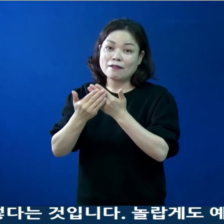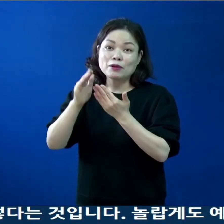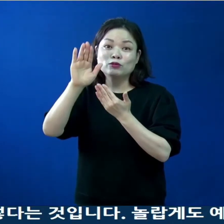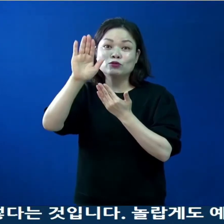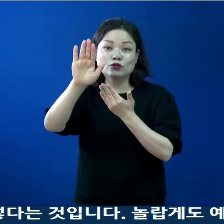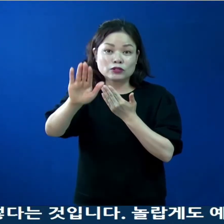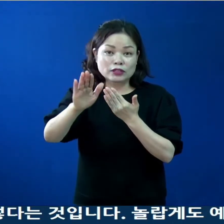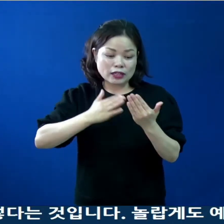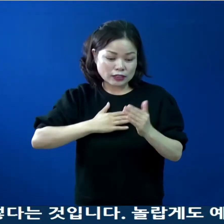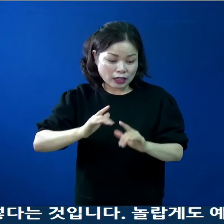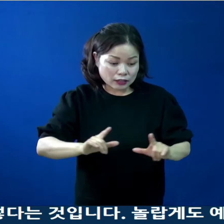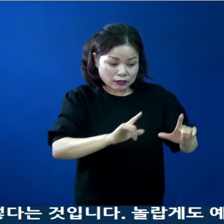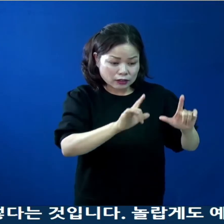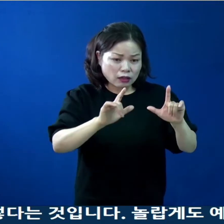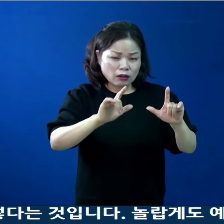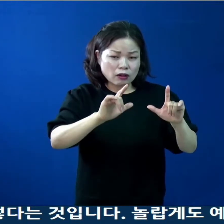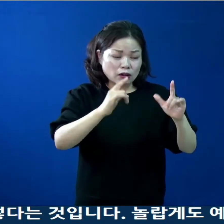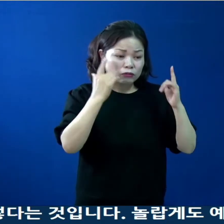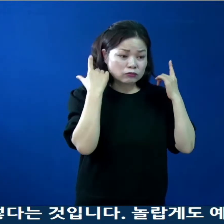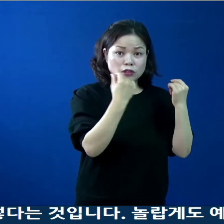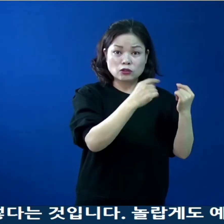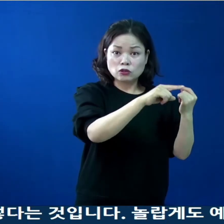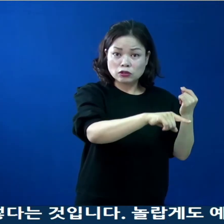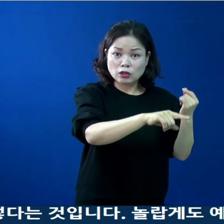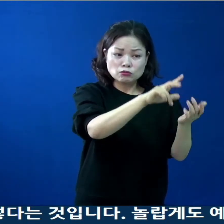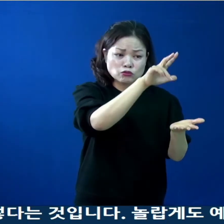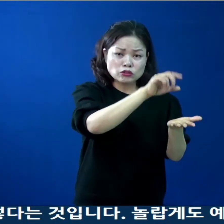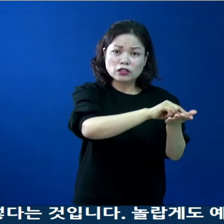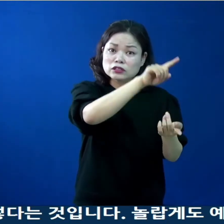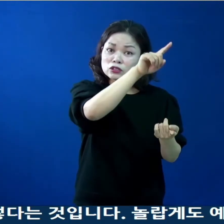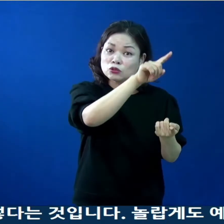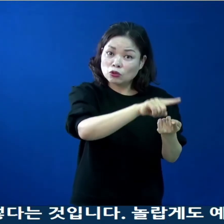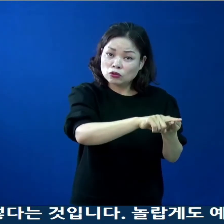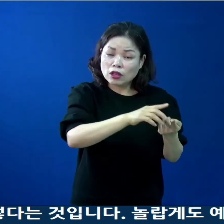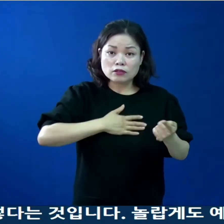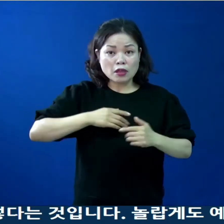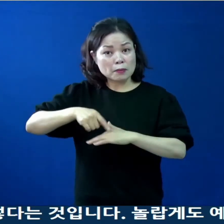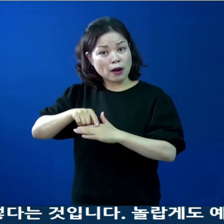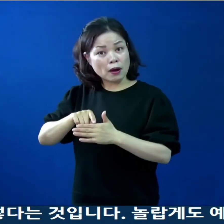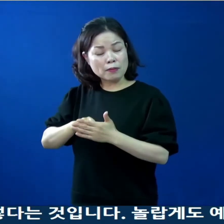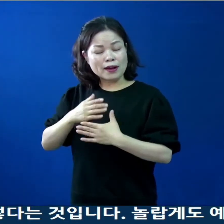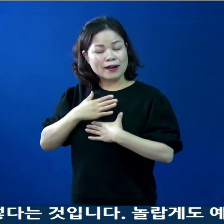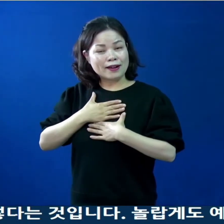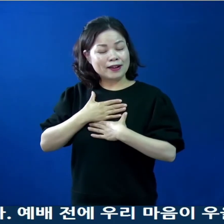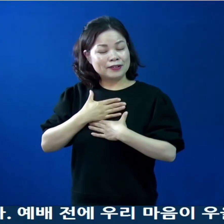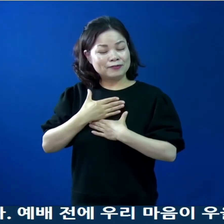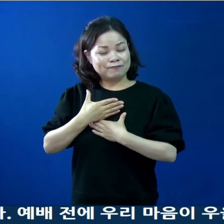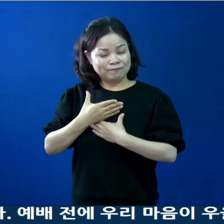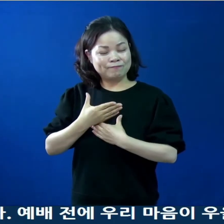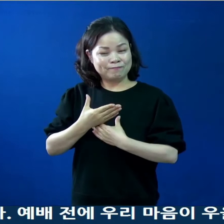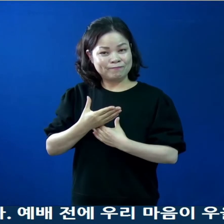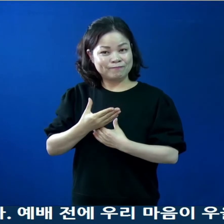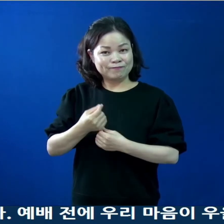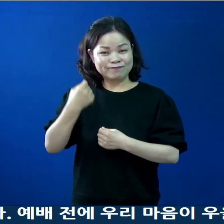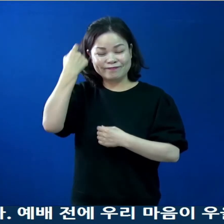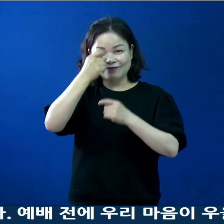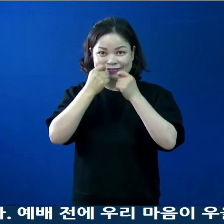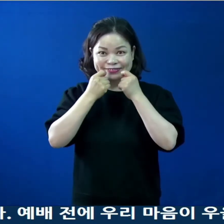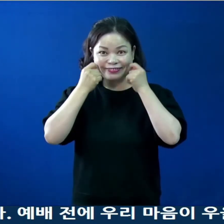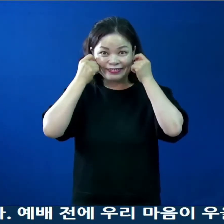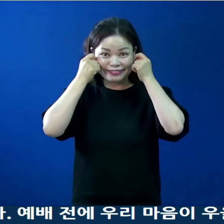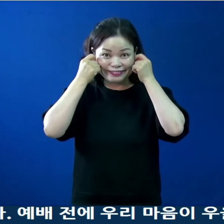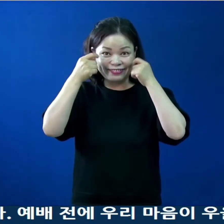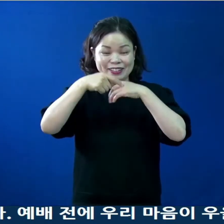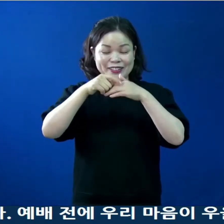삶의 상황은 여전로인데, 문제는 그대로인데 내 마음에 평안이 찾아옵니다. 표정이 밝아집니다.